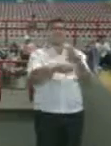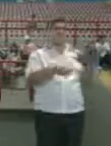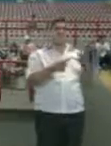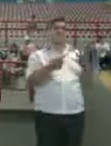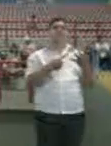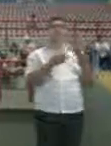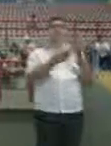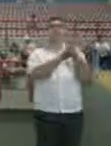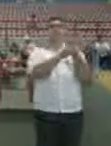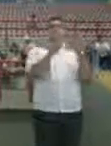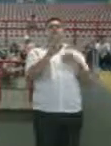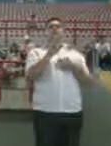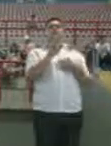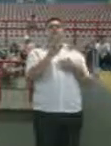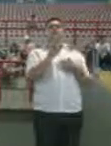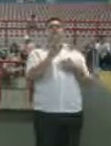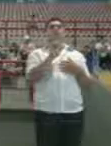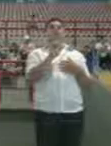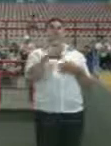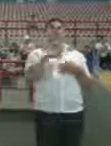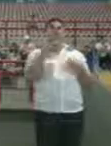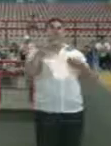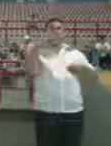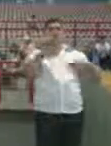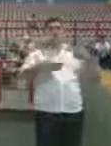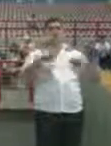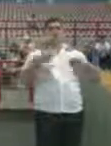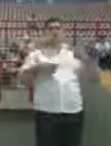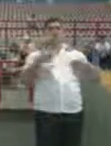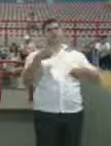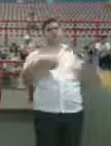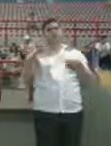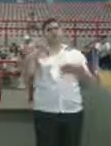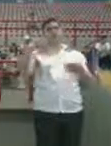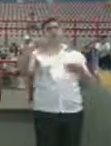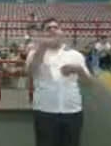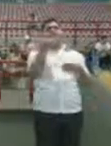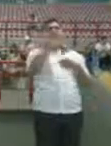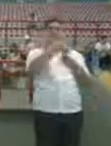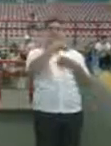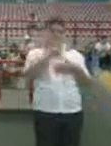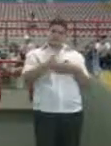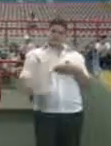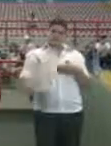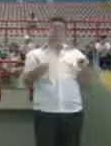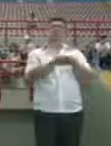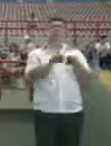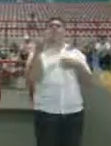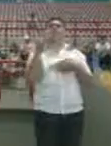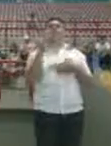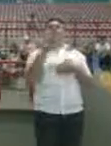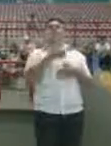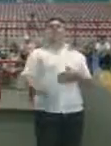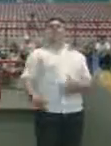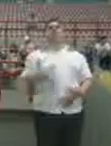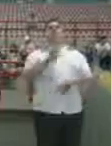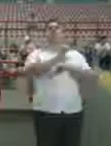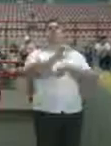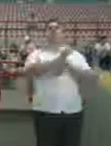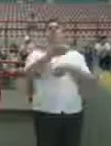a sustentabilidade política institucional, porque aí entra as políticas públicas, as políticas por parte do governo federal,